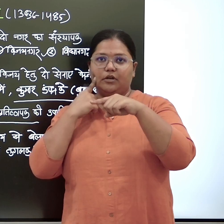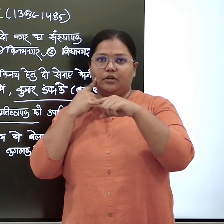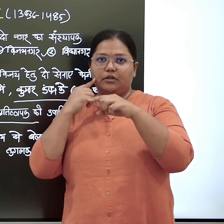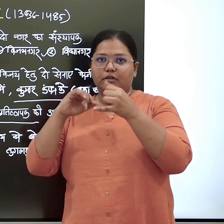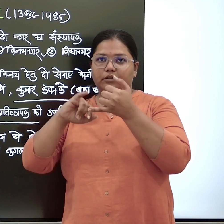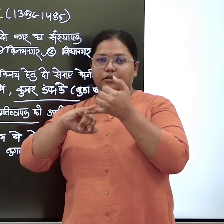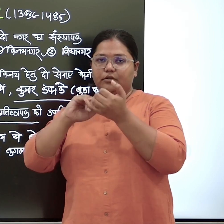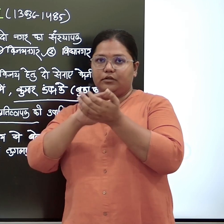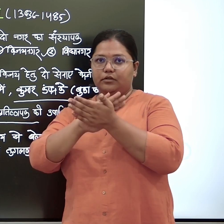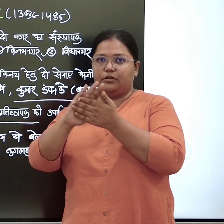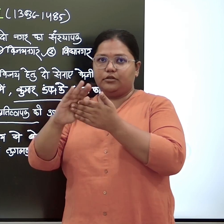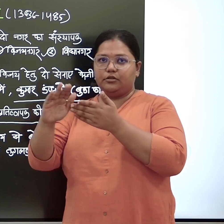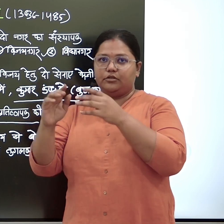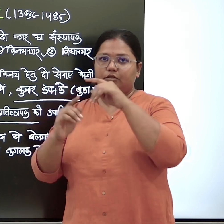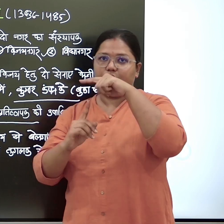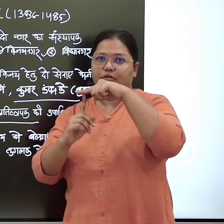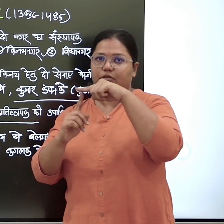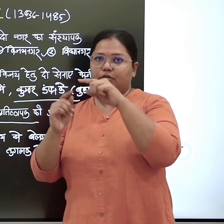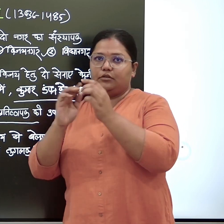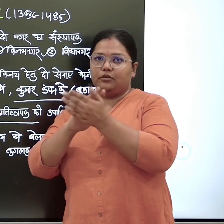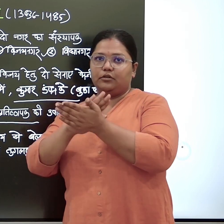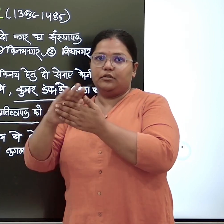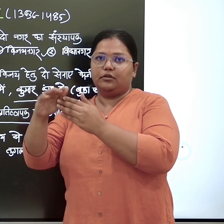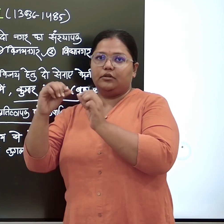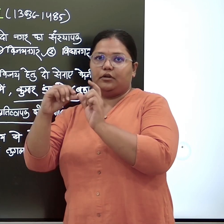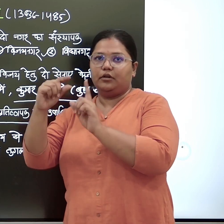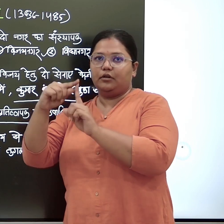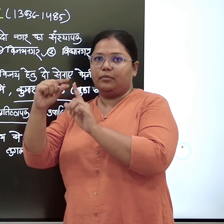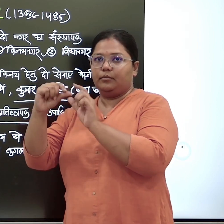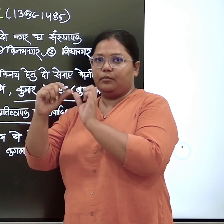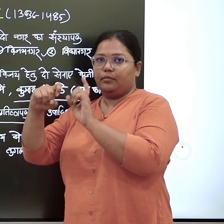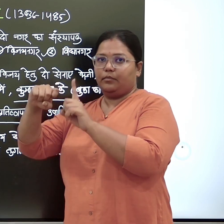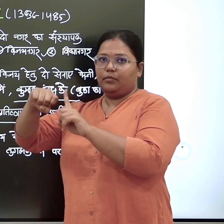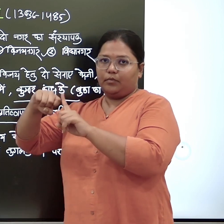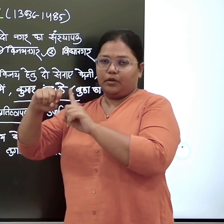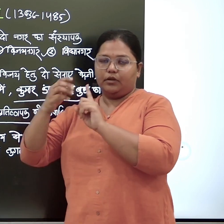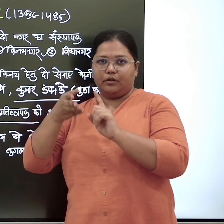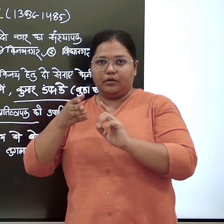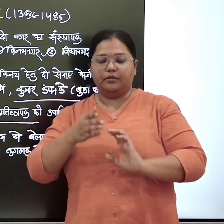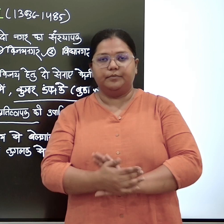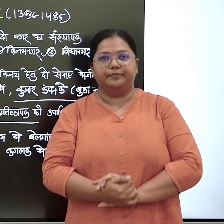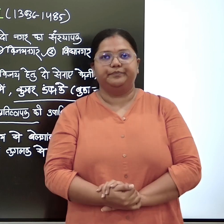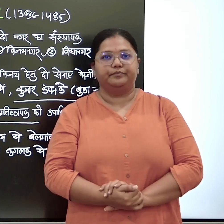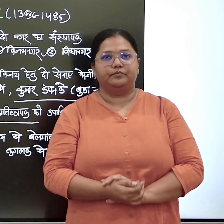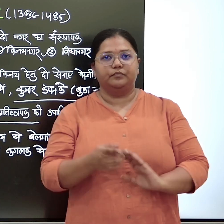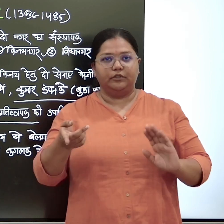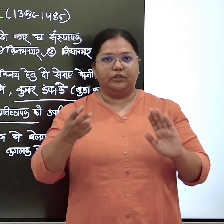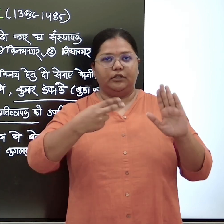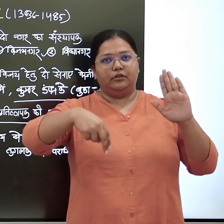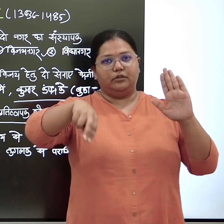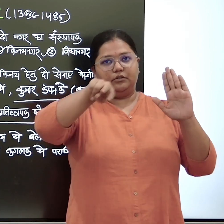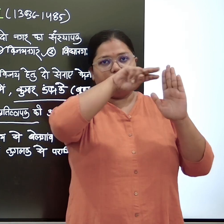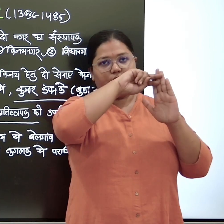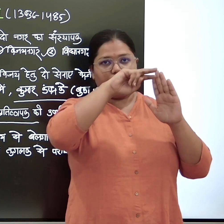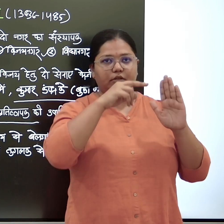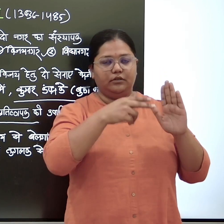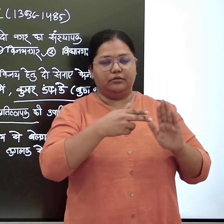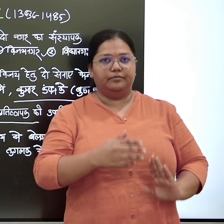वेद मार्ग प्रतिष्ठापक की उपाधि धारण की, ठीक है, वेद